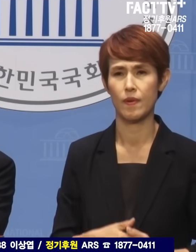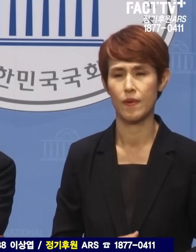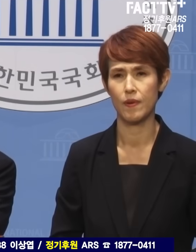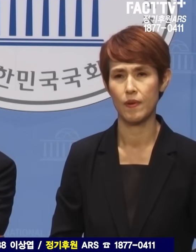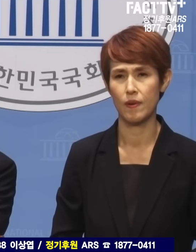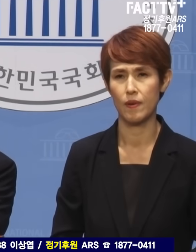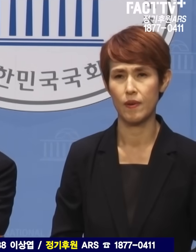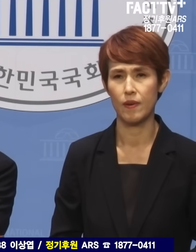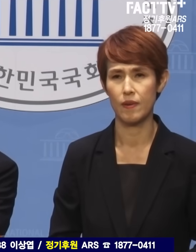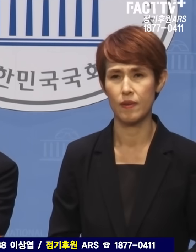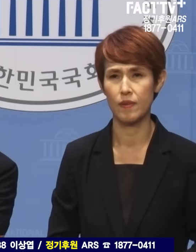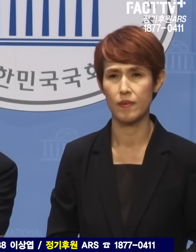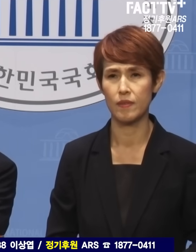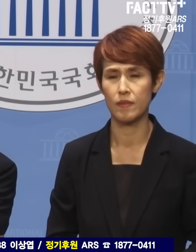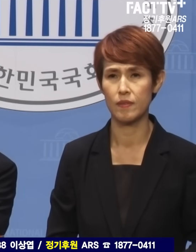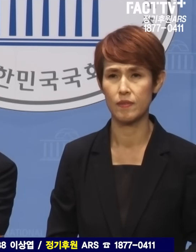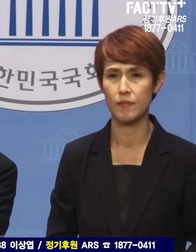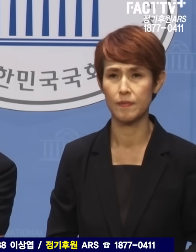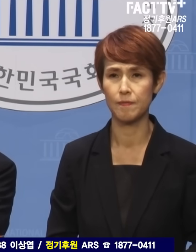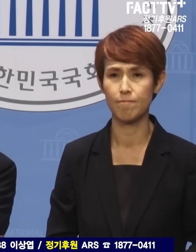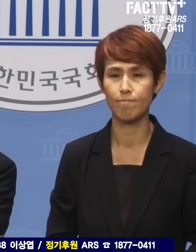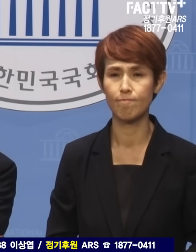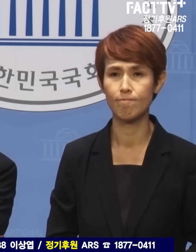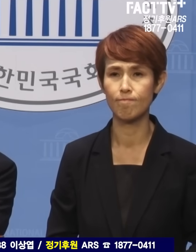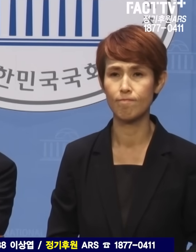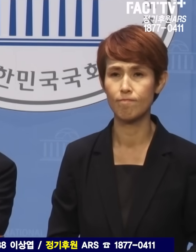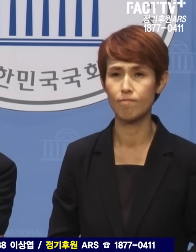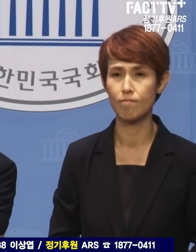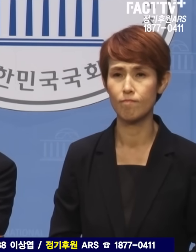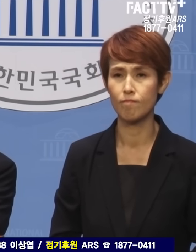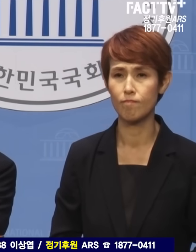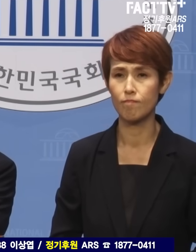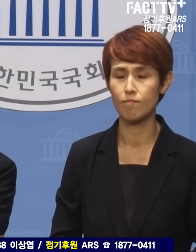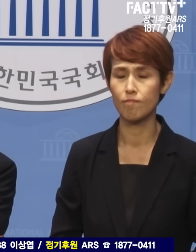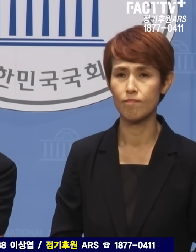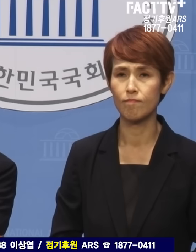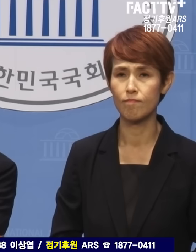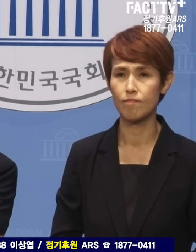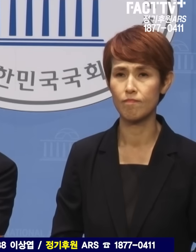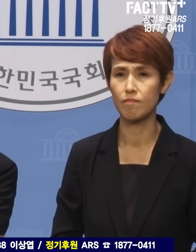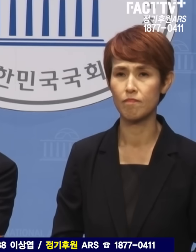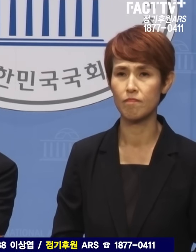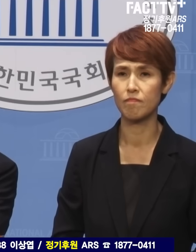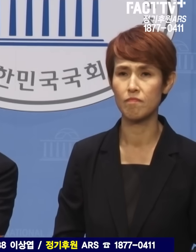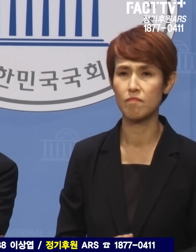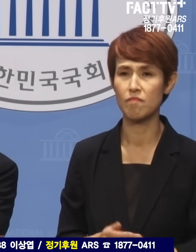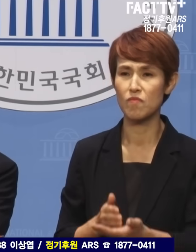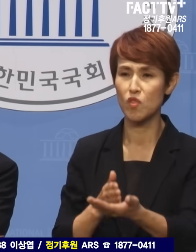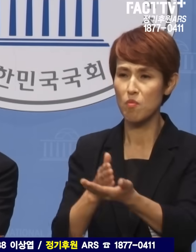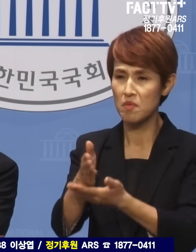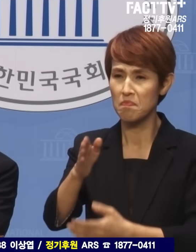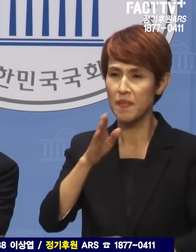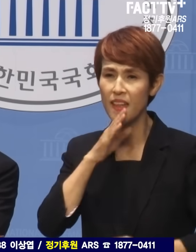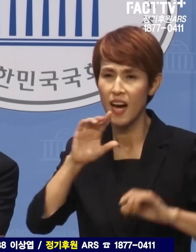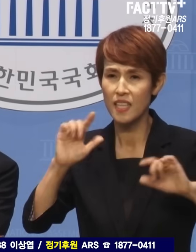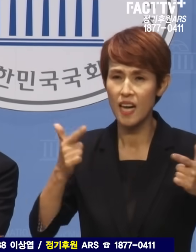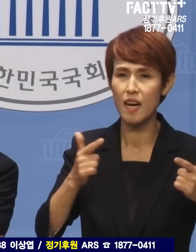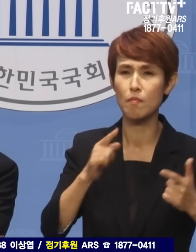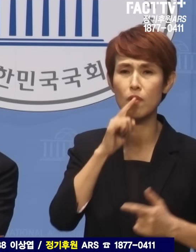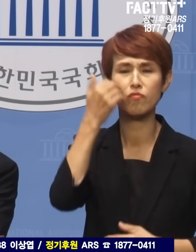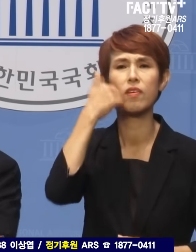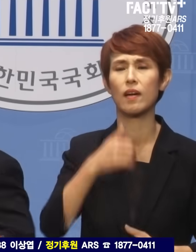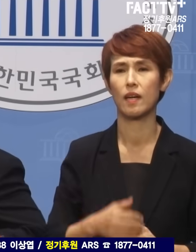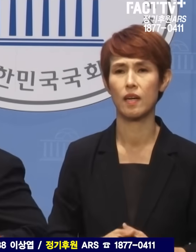황당한 정보 활동이 어디 있습니까 누가 누구에게 비전문가 운하고 있습니까 누가